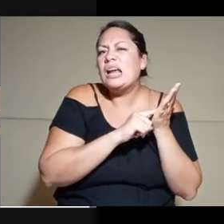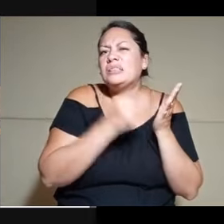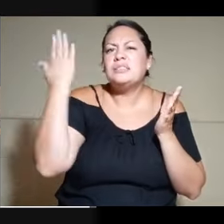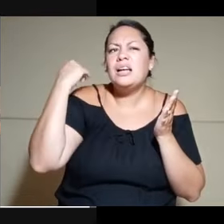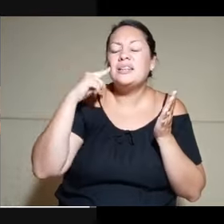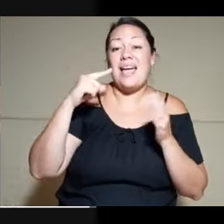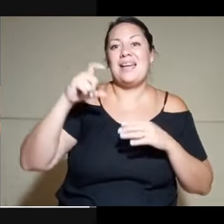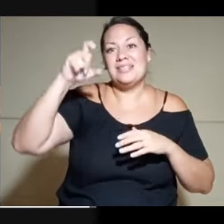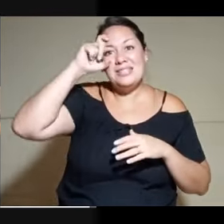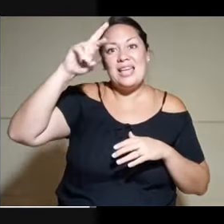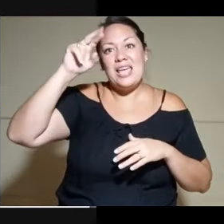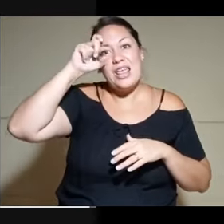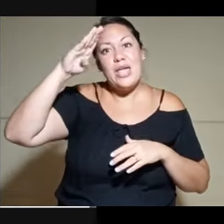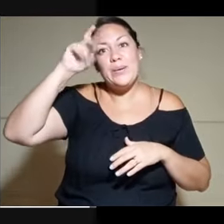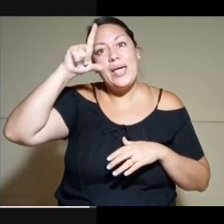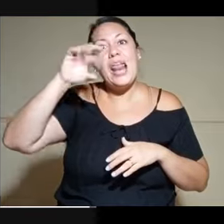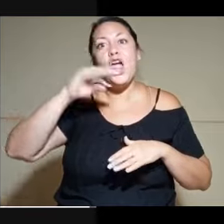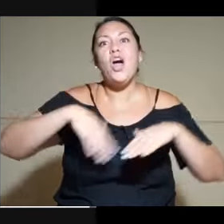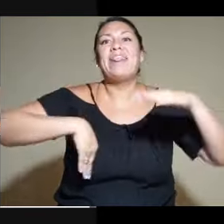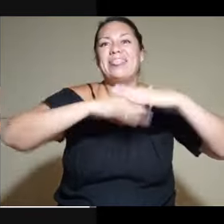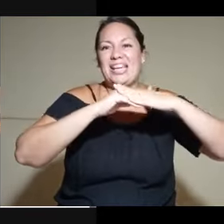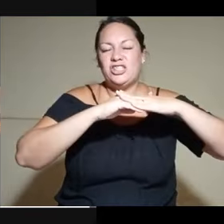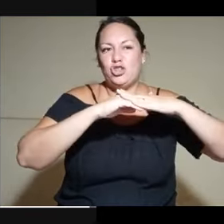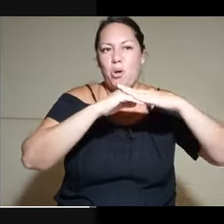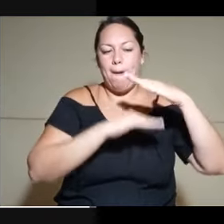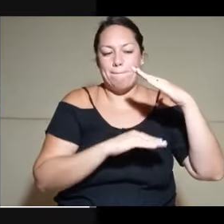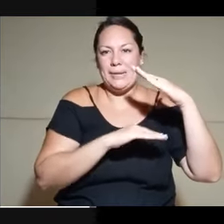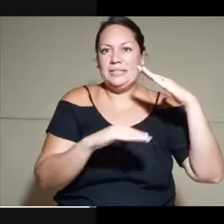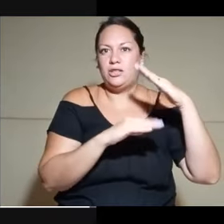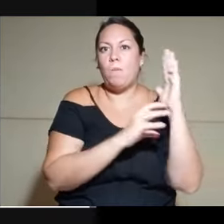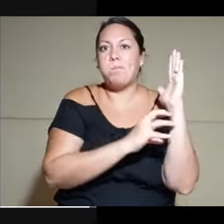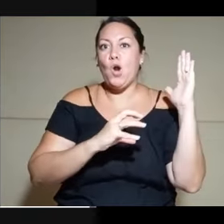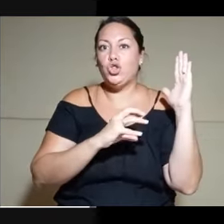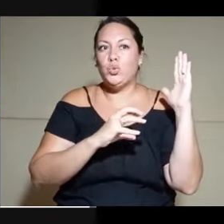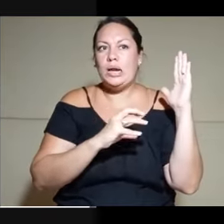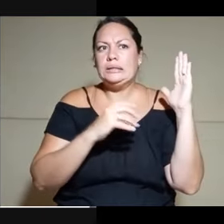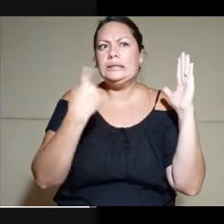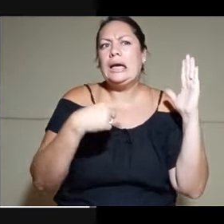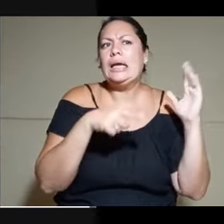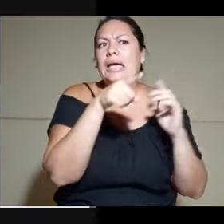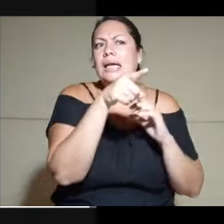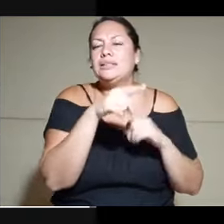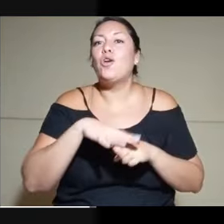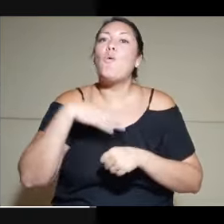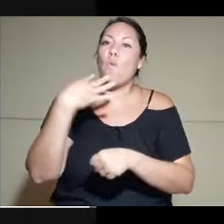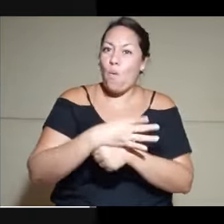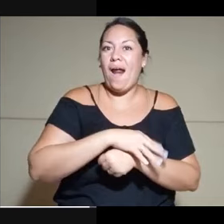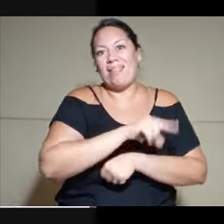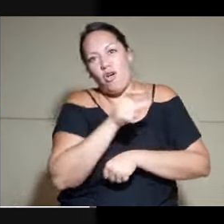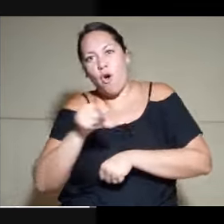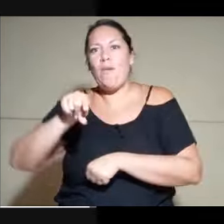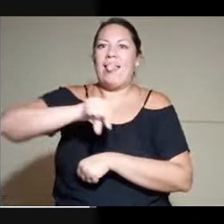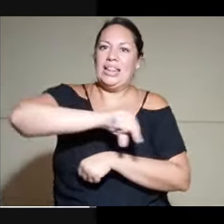el cerebelo es el techo y el piso El ¿Qué es cerebelo esto? es... Cerebelo, entonces. Si el cerebelo es el techo y el piso es la protuberancia, ¿qué